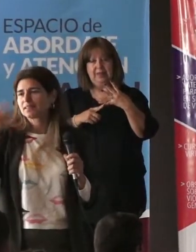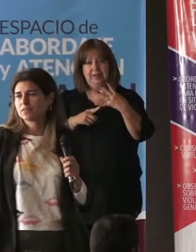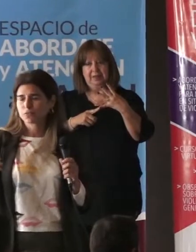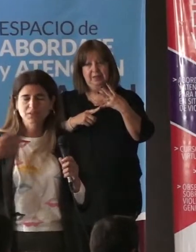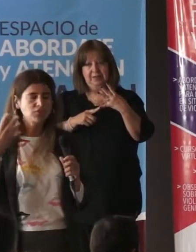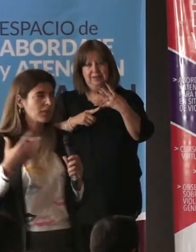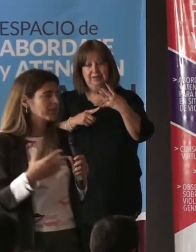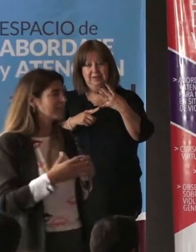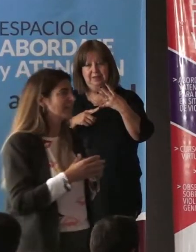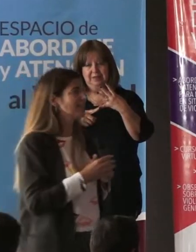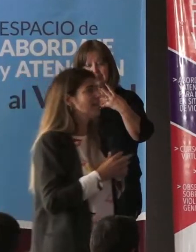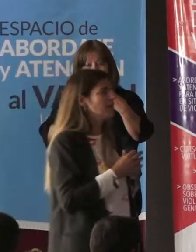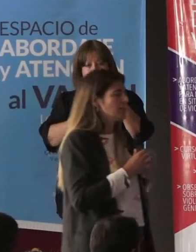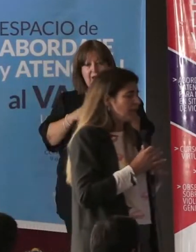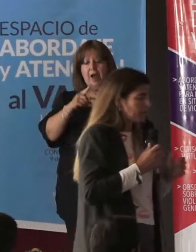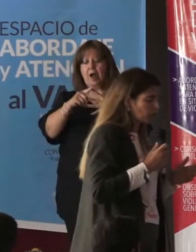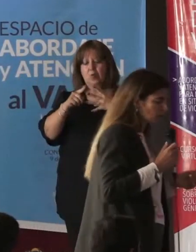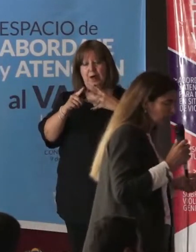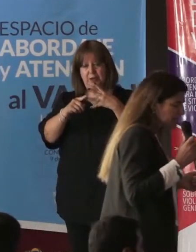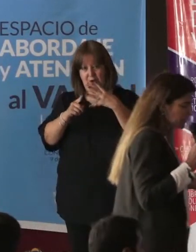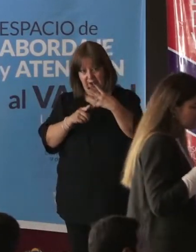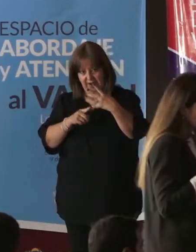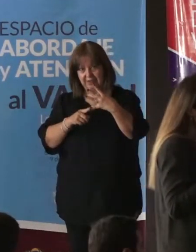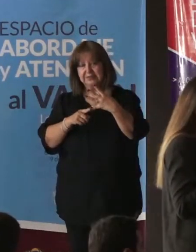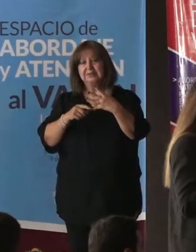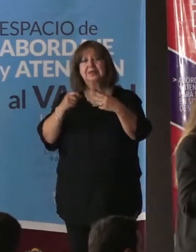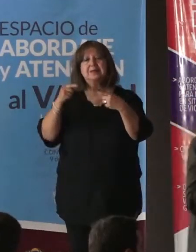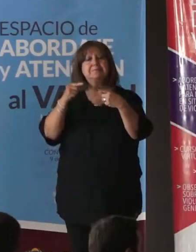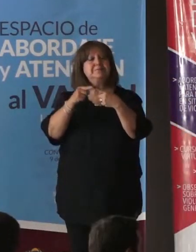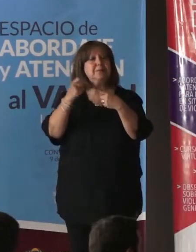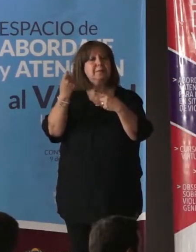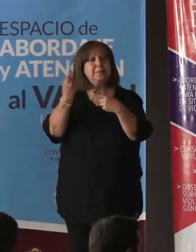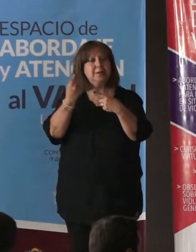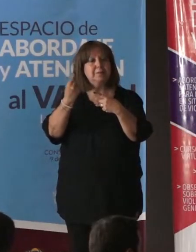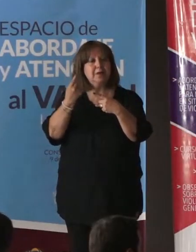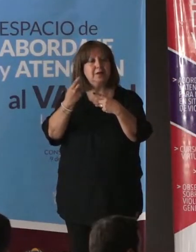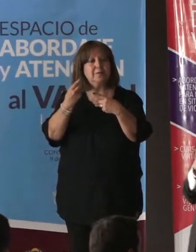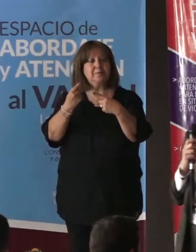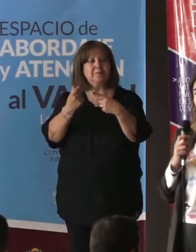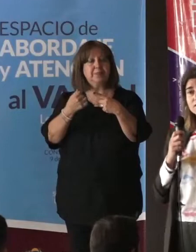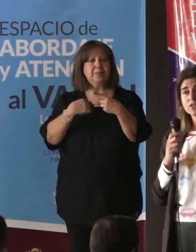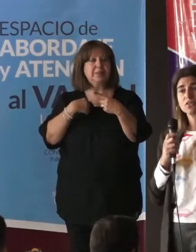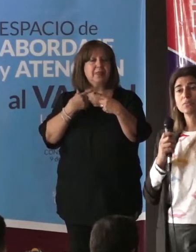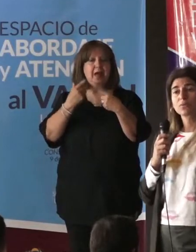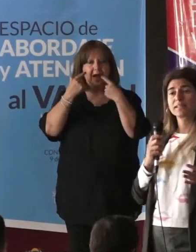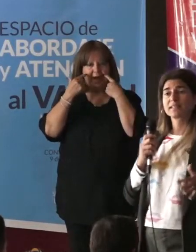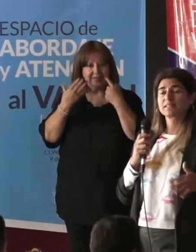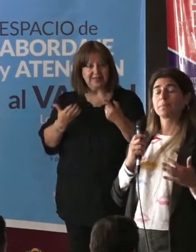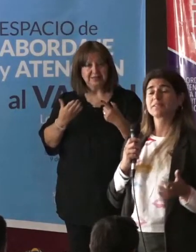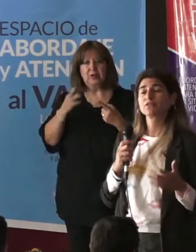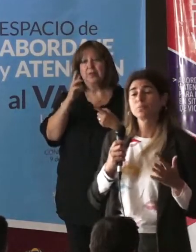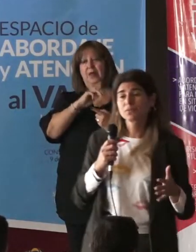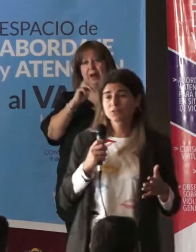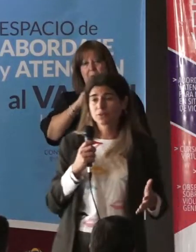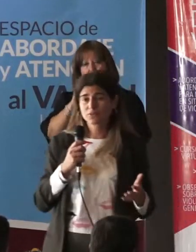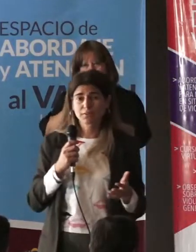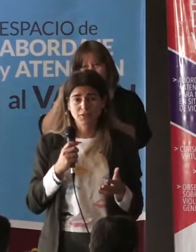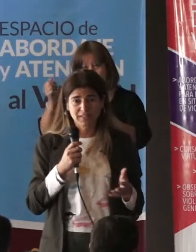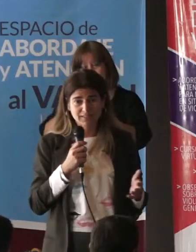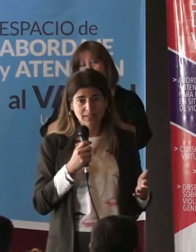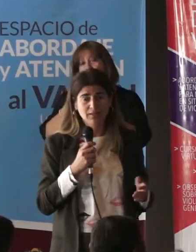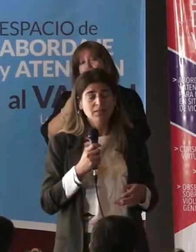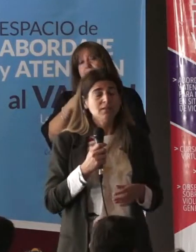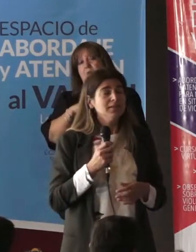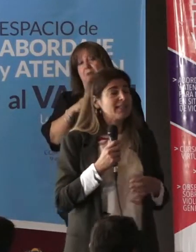también si quieren la información la pueden tener, pero nuestros principales ejes de acción, el principal yo creo, es la atención de mujeres que están pasando por una situación